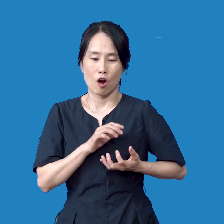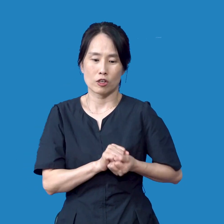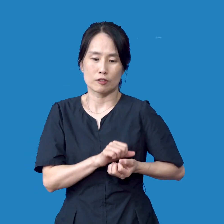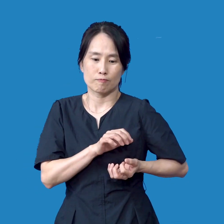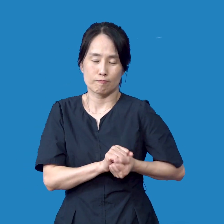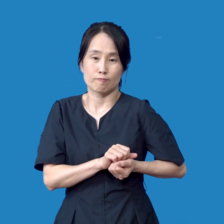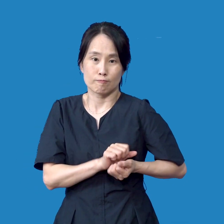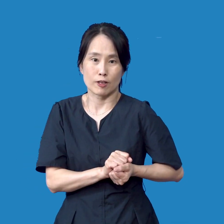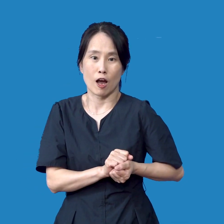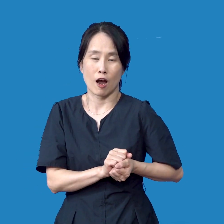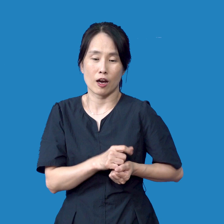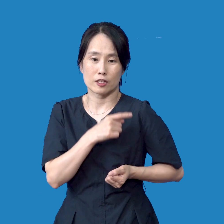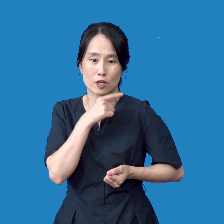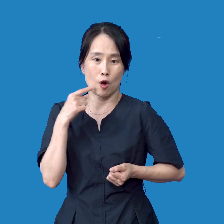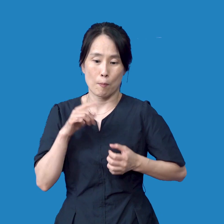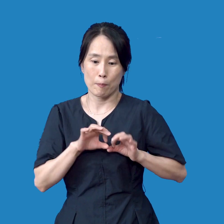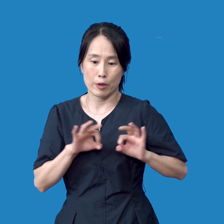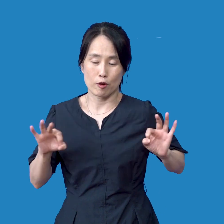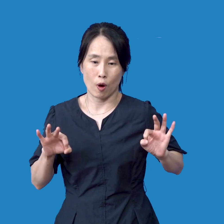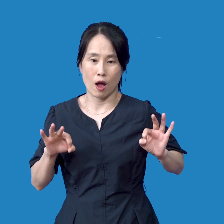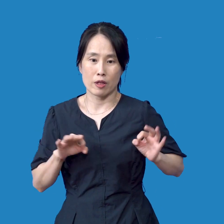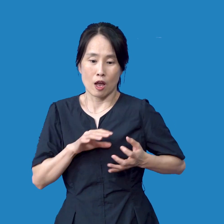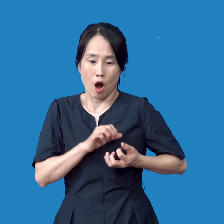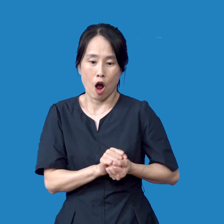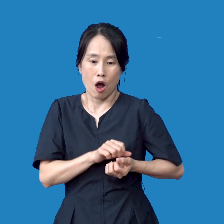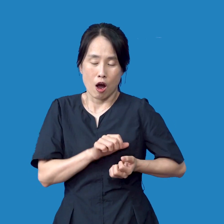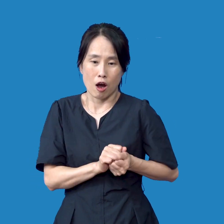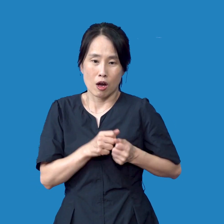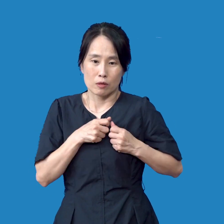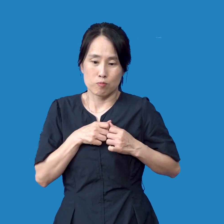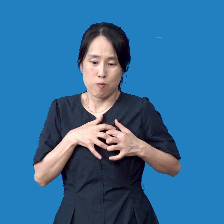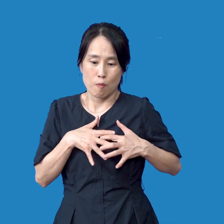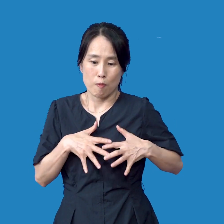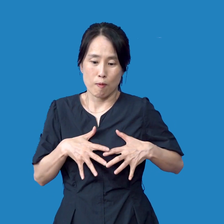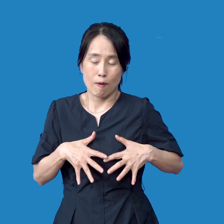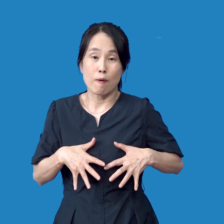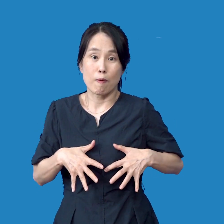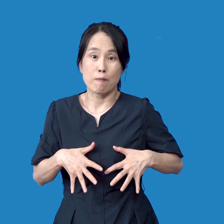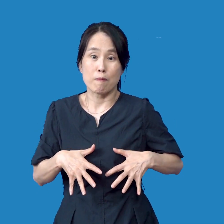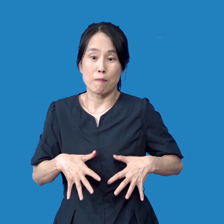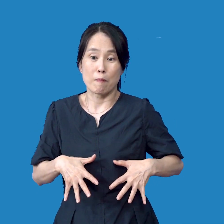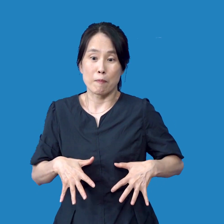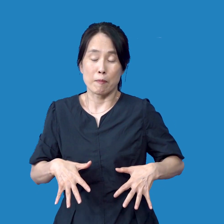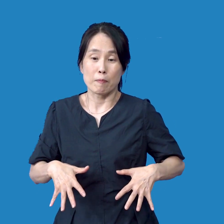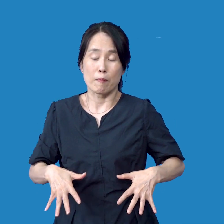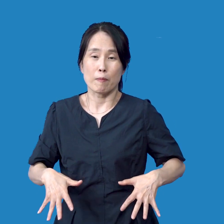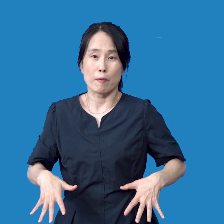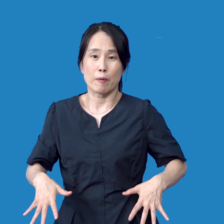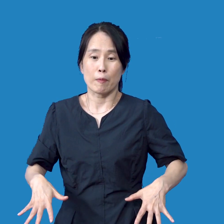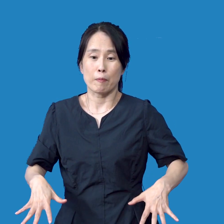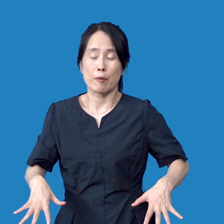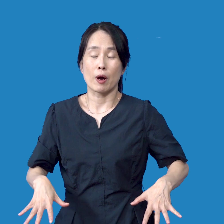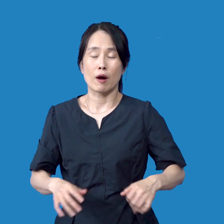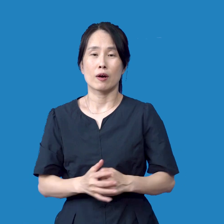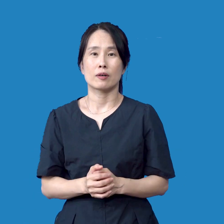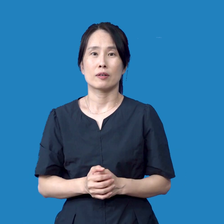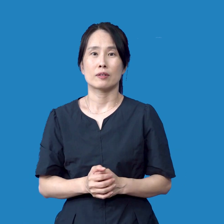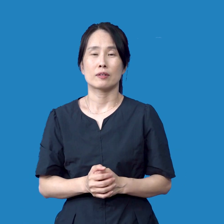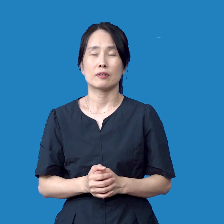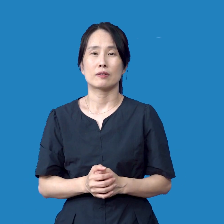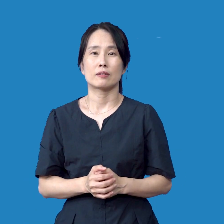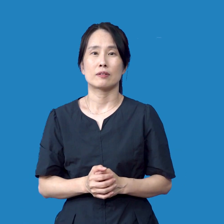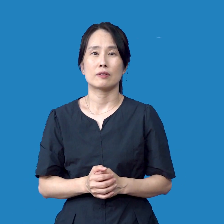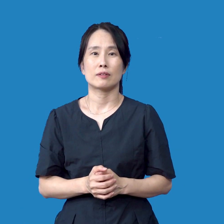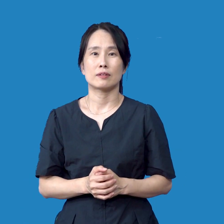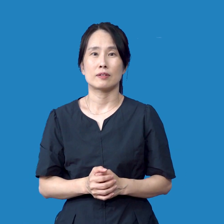심장에서 시작되는 혈관이 온몸으로 뻗어나가면서 세분화되고 나누어지고